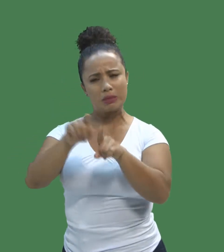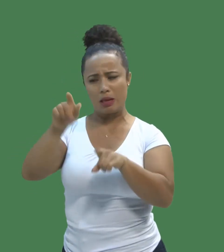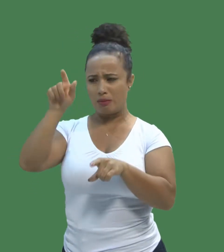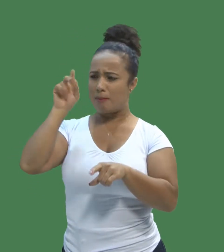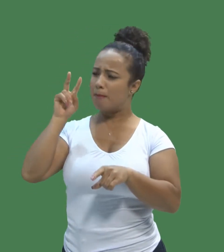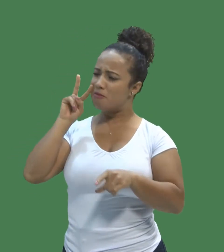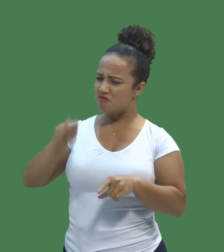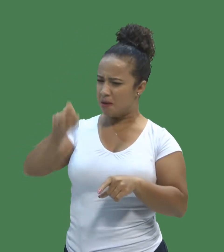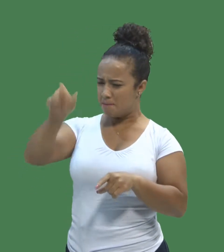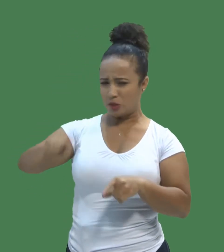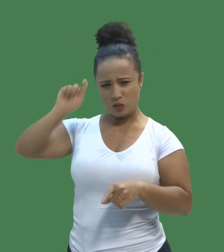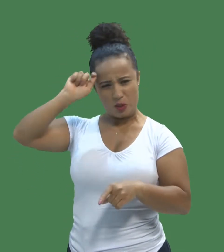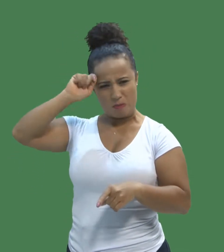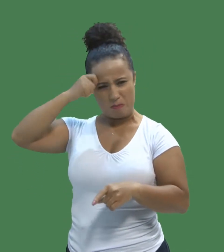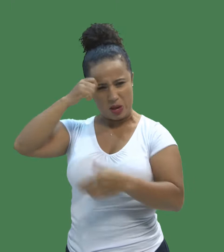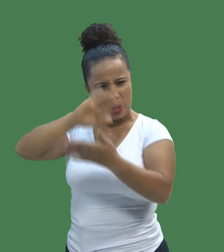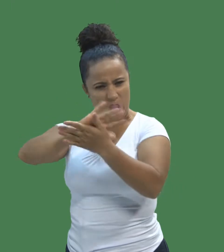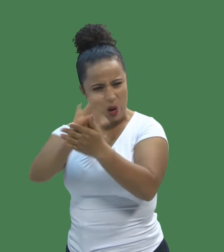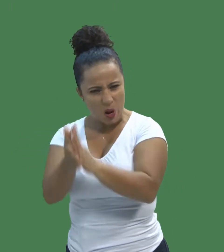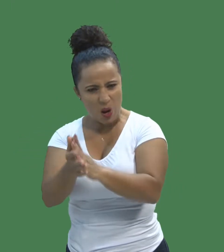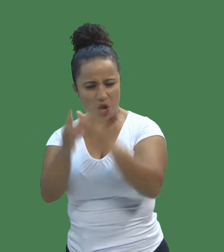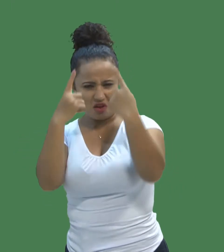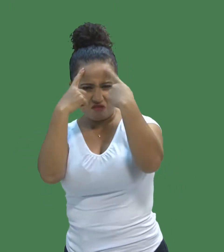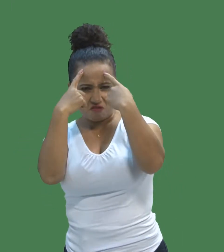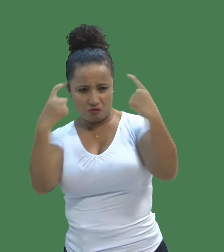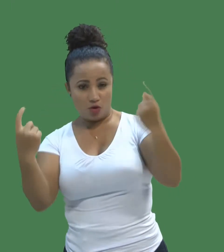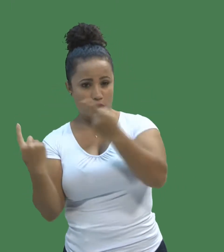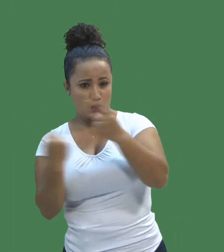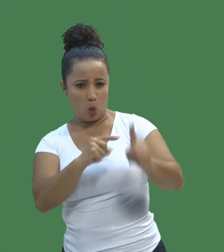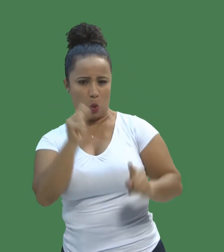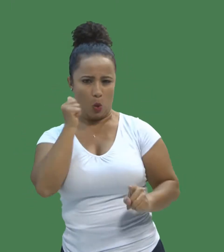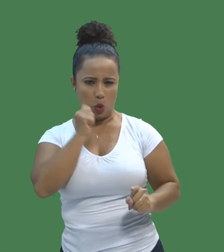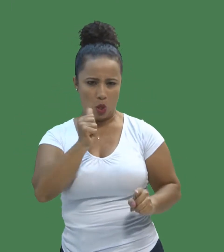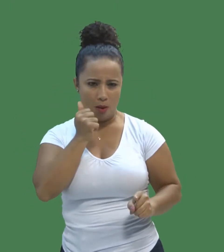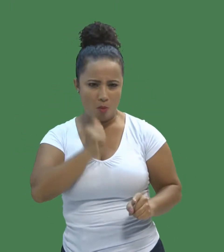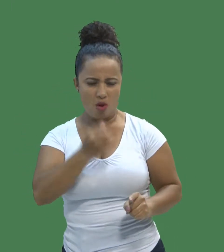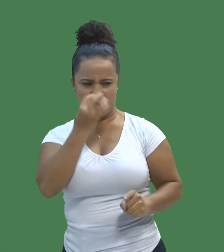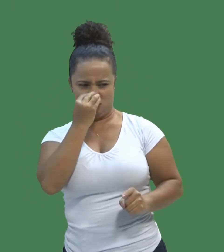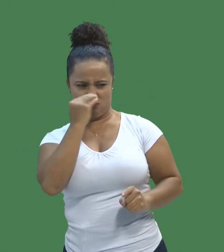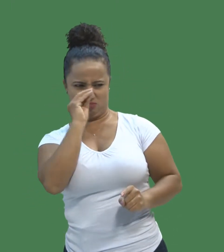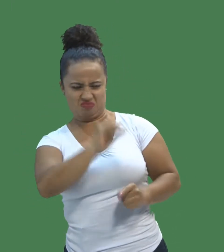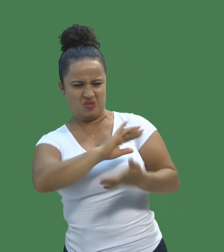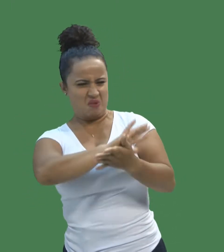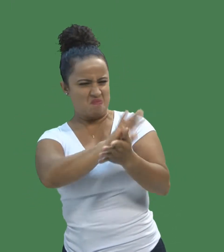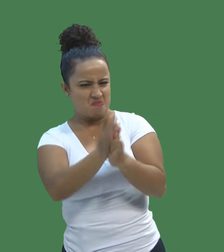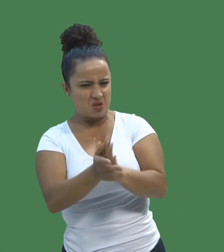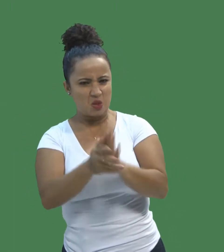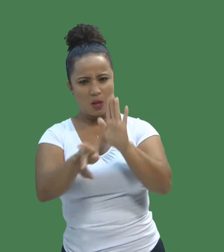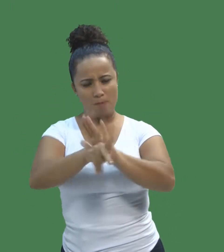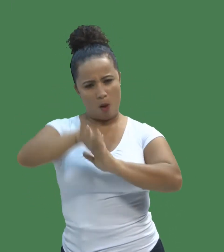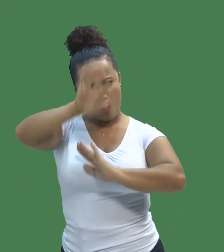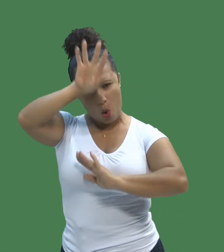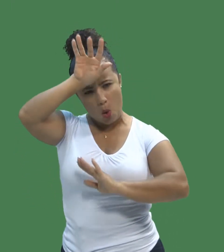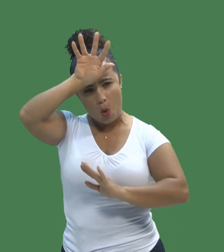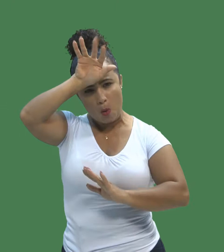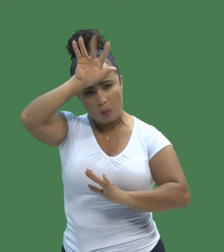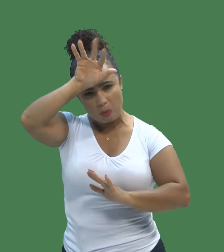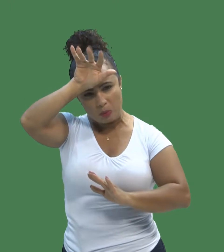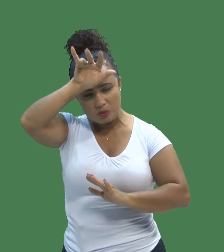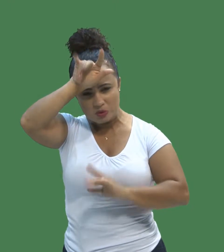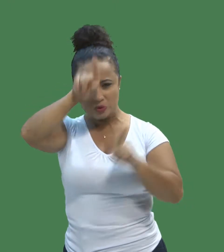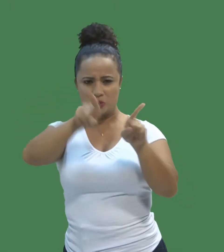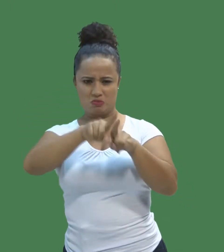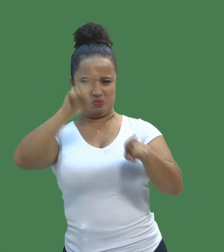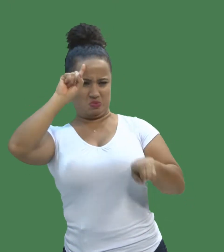preconceito com os homossexuais, as formas autoritárias de governo que produzem miséria, desemprego